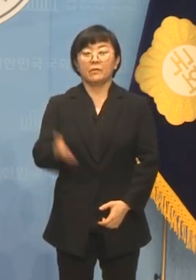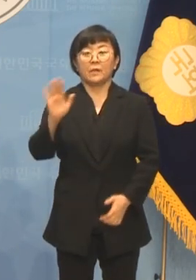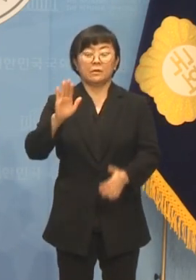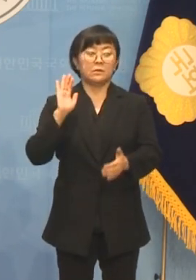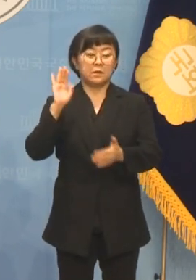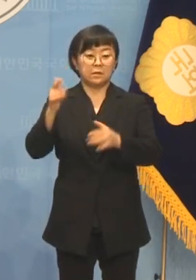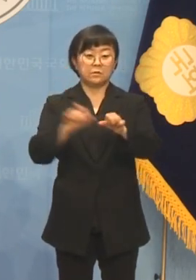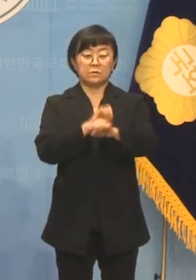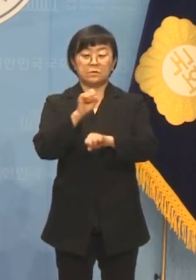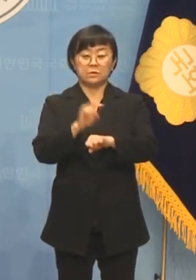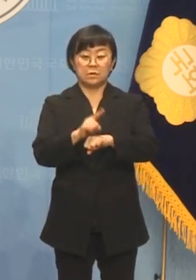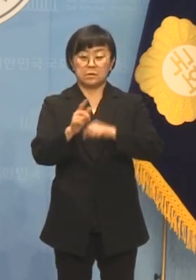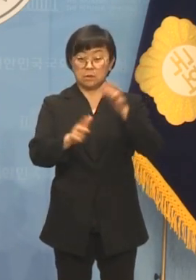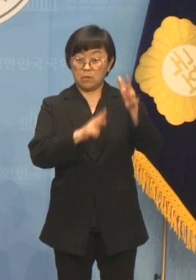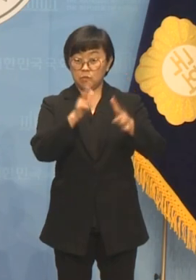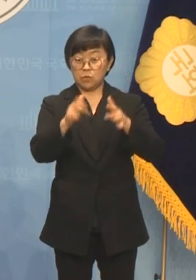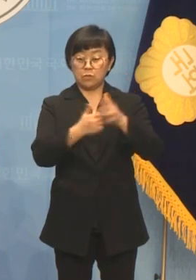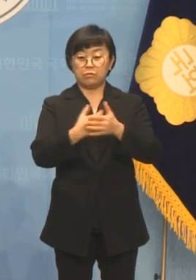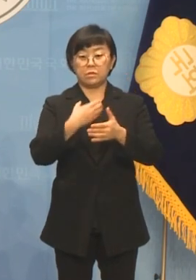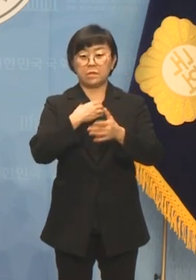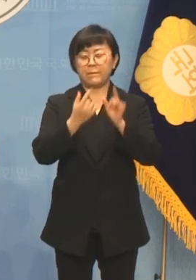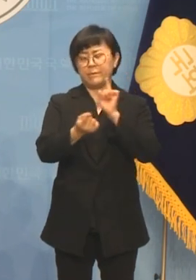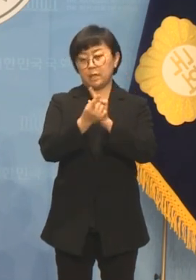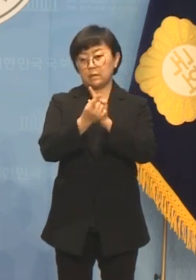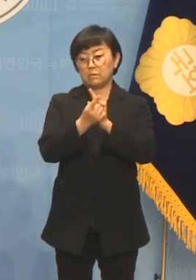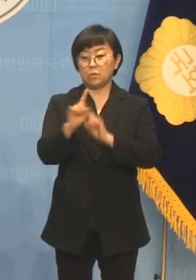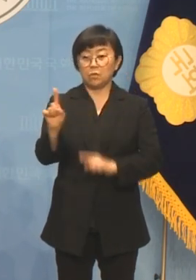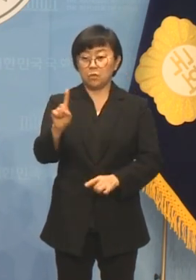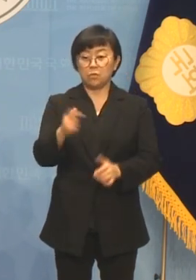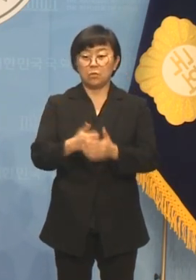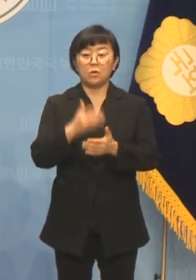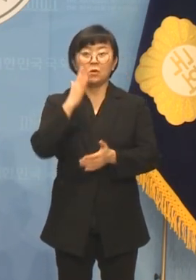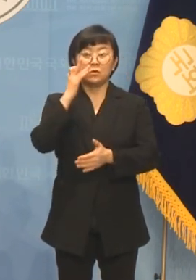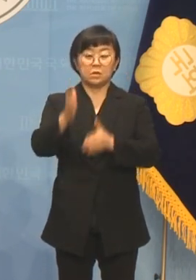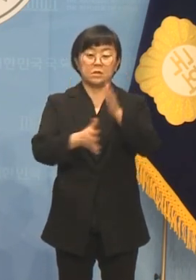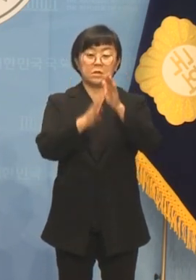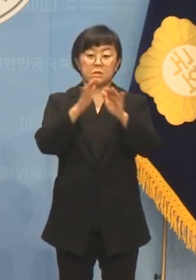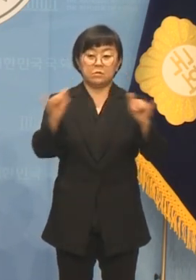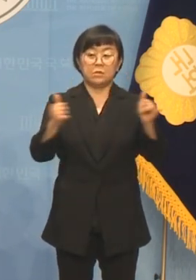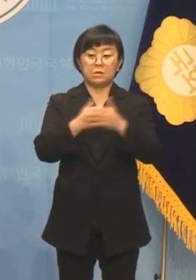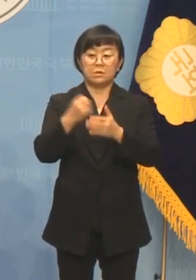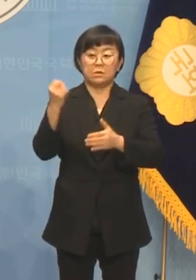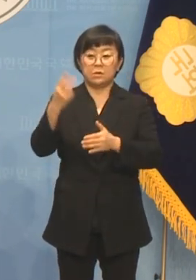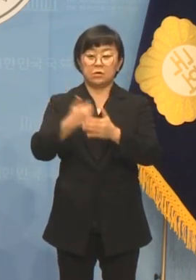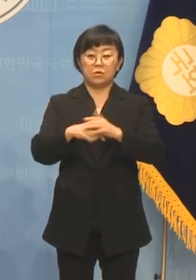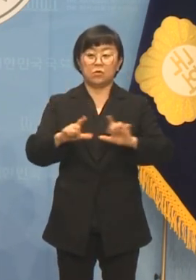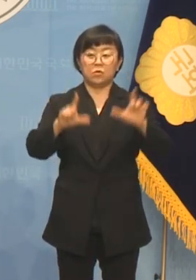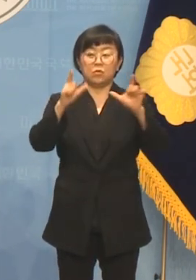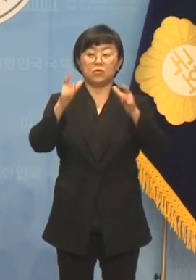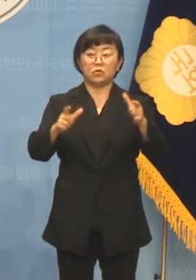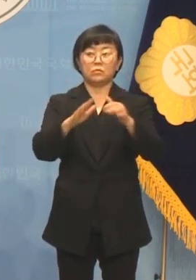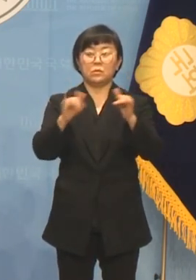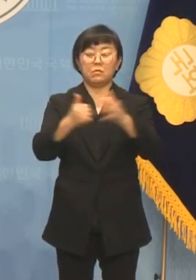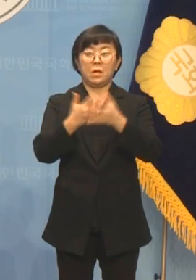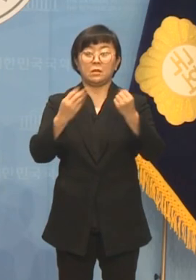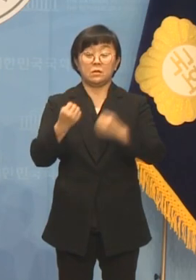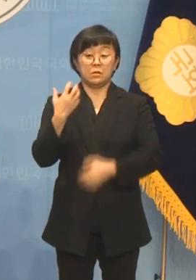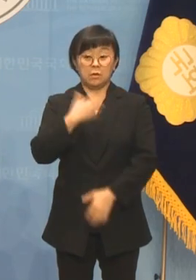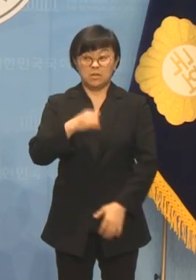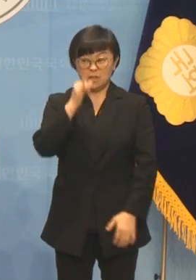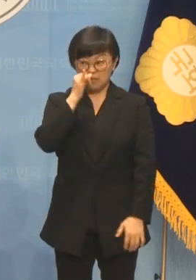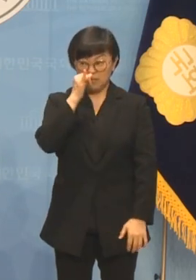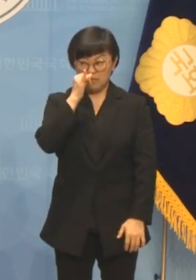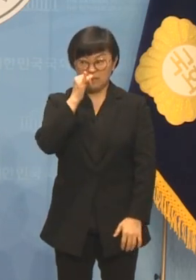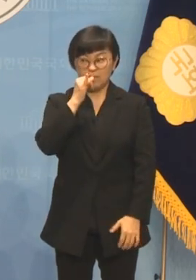최근 특수선 사업부는 위기에 빠져 있습니다. 울산 시민 그리고 동구 주민들께서 많은 우려와